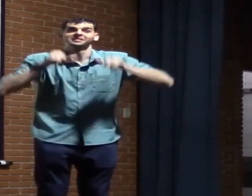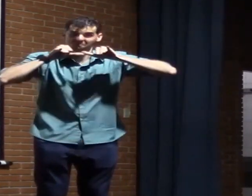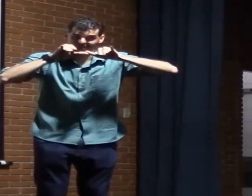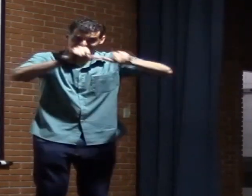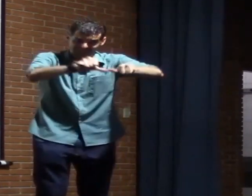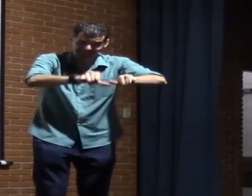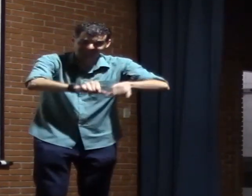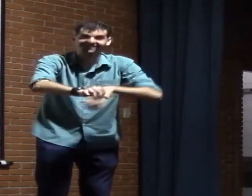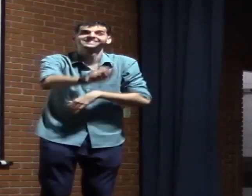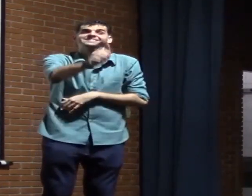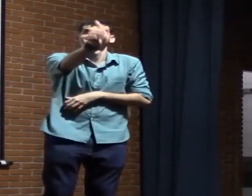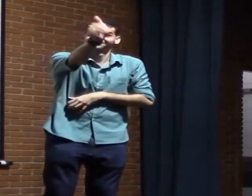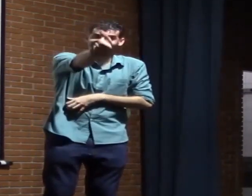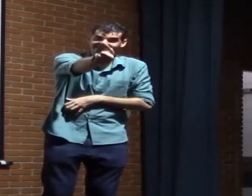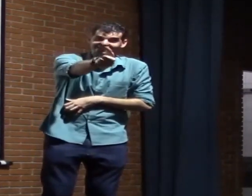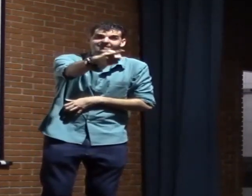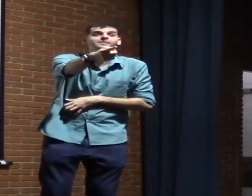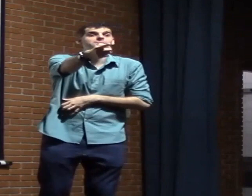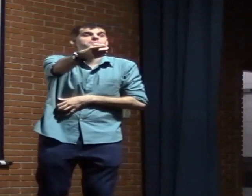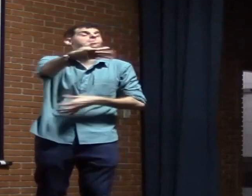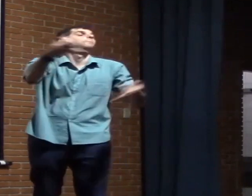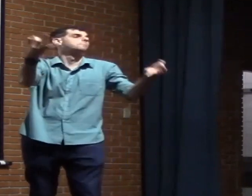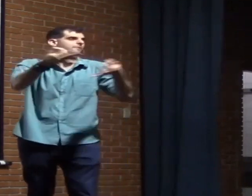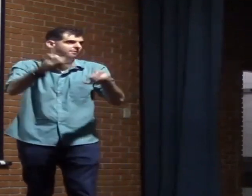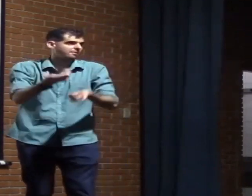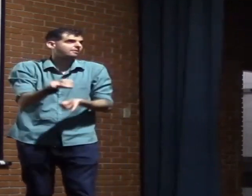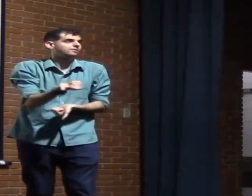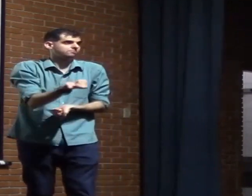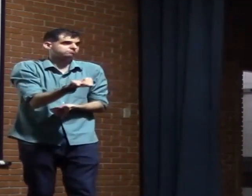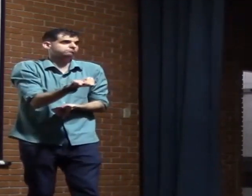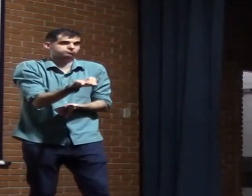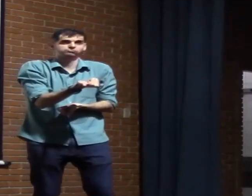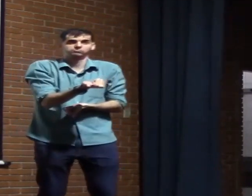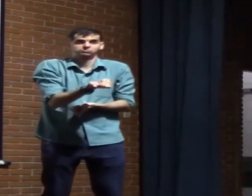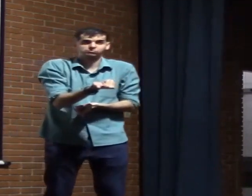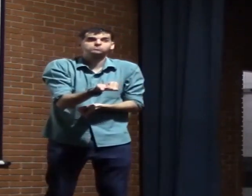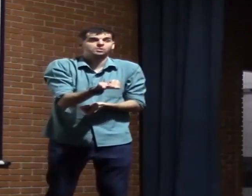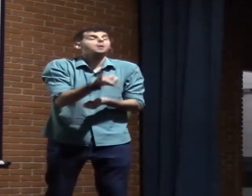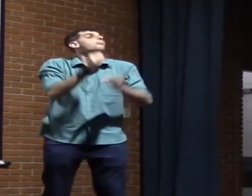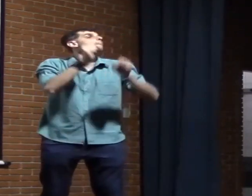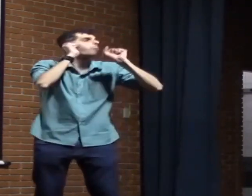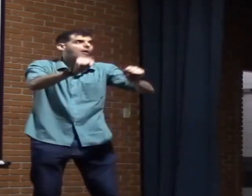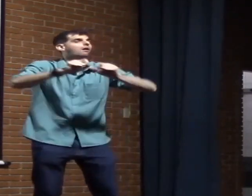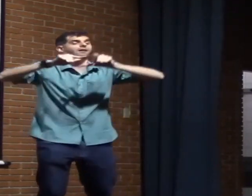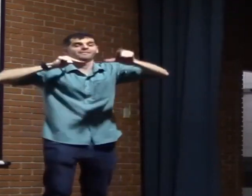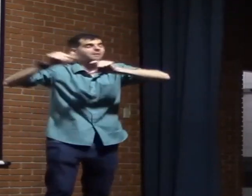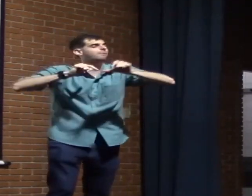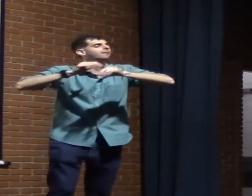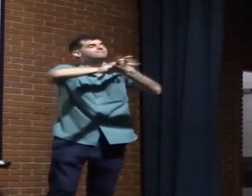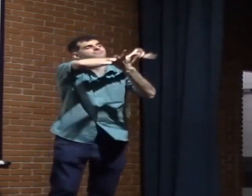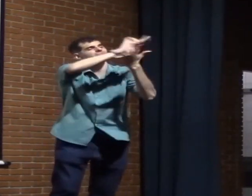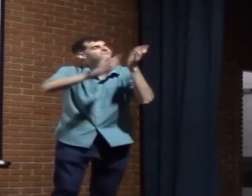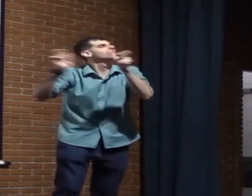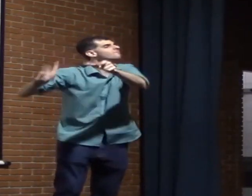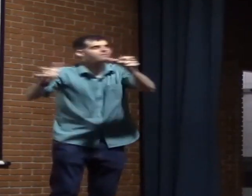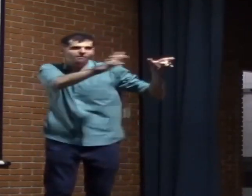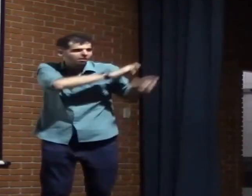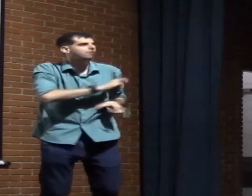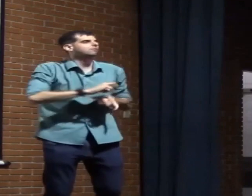a gente tem uma aqui que trabalha no supermercado, uma colega surda, muito bom, isso é muito legal, né? E assim,